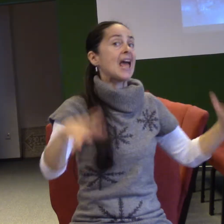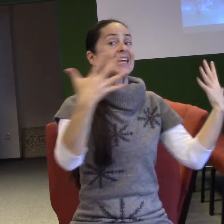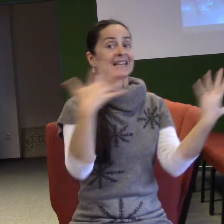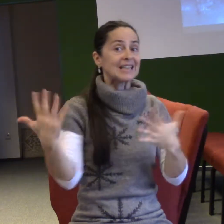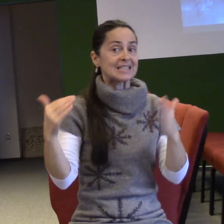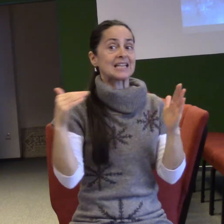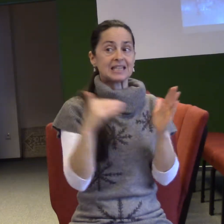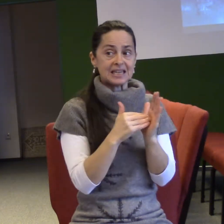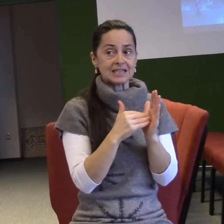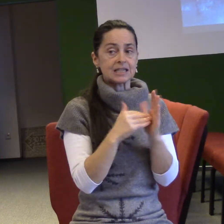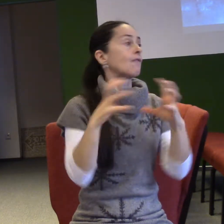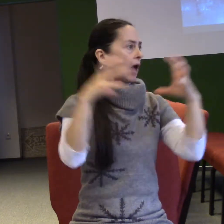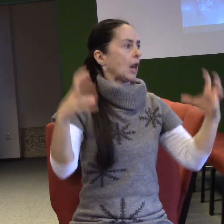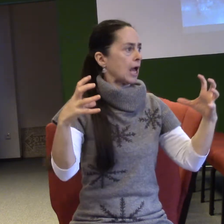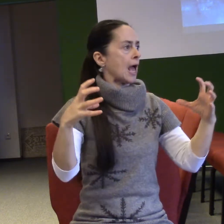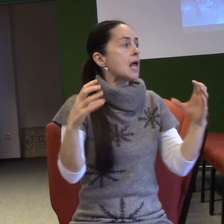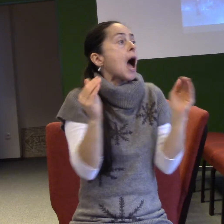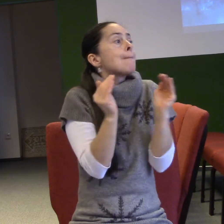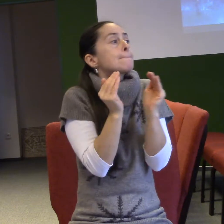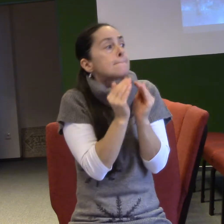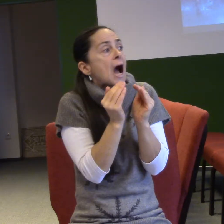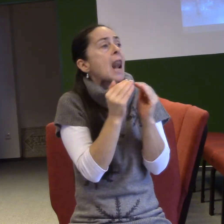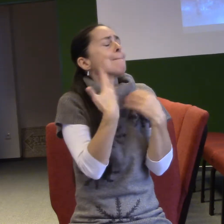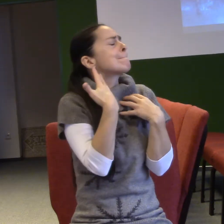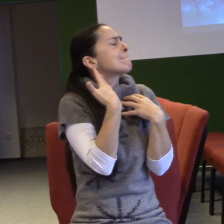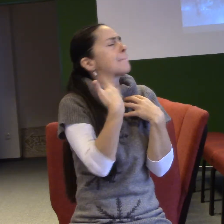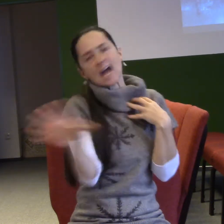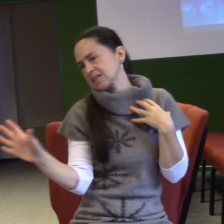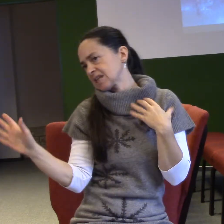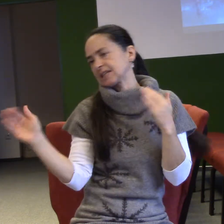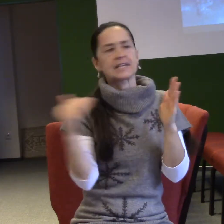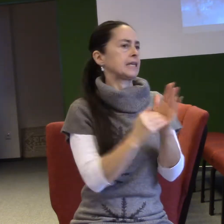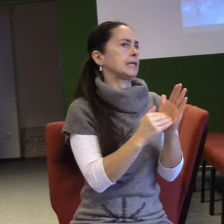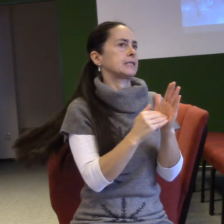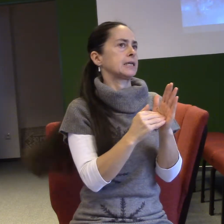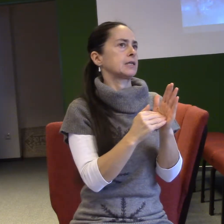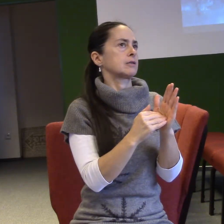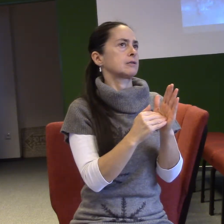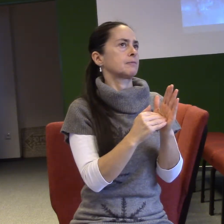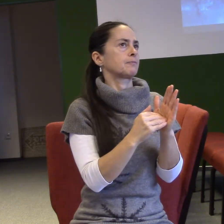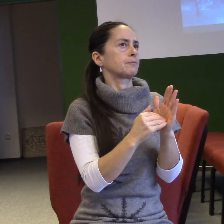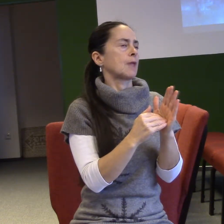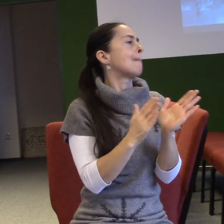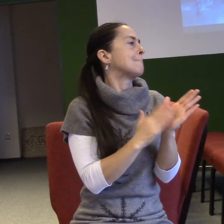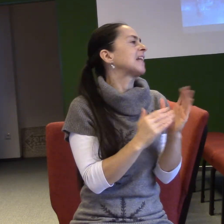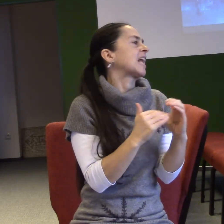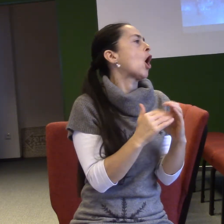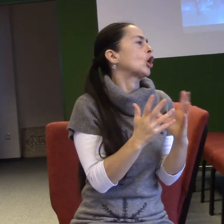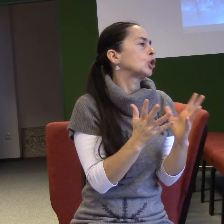deset centimetrů, těch je pět set tisíc. Takže, když se to mělo nějak vizualizovat, tak znáte